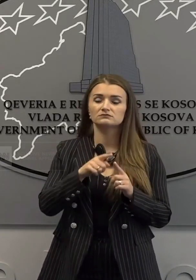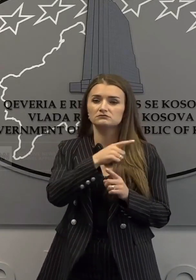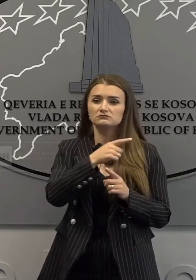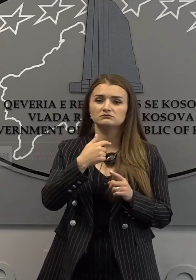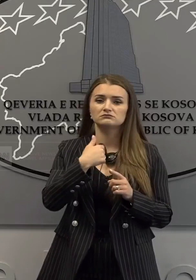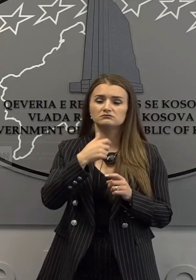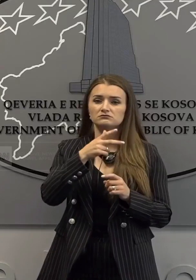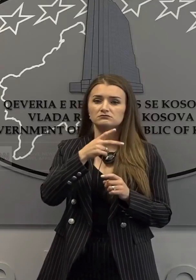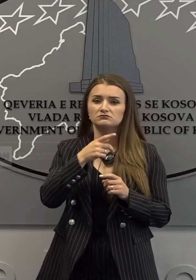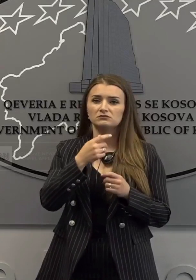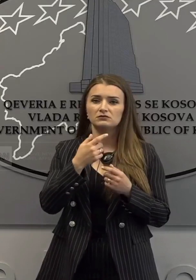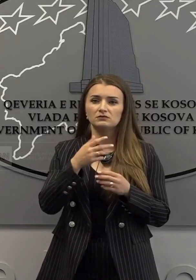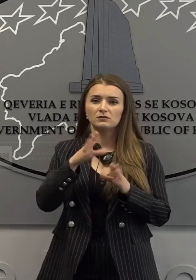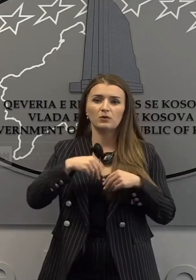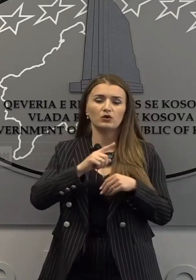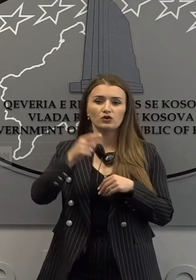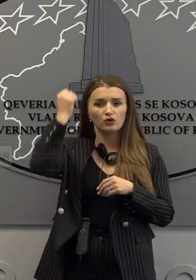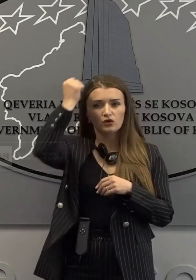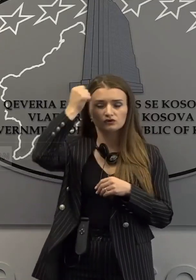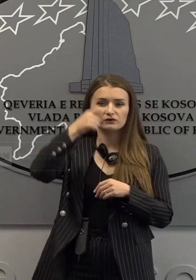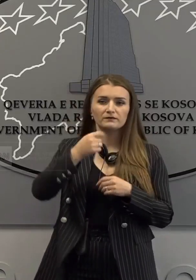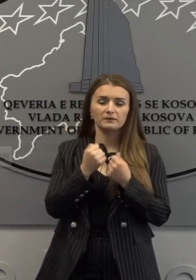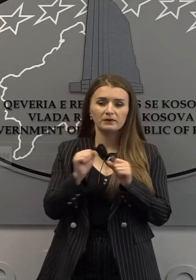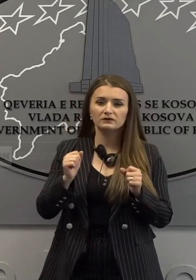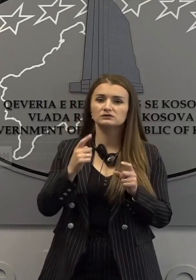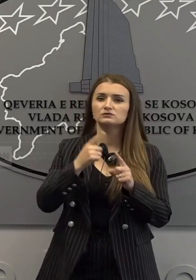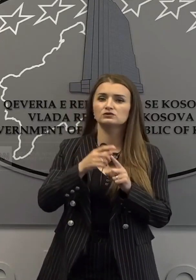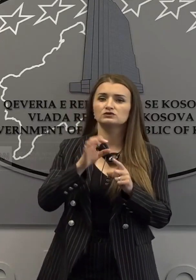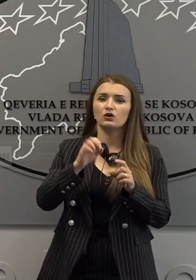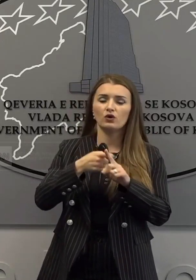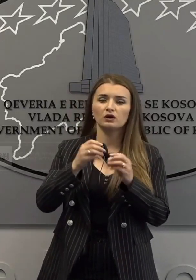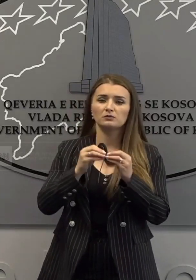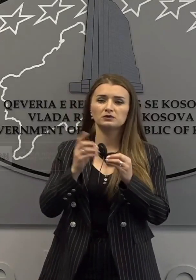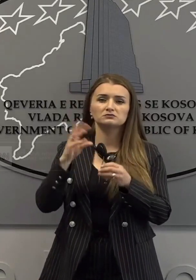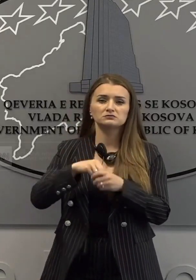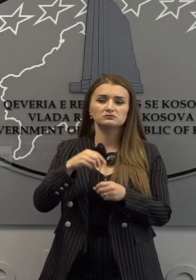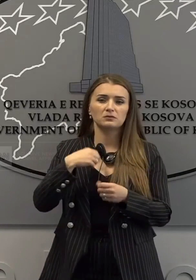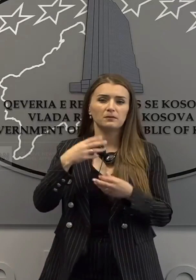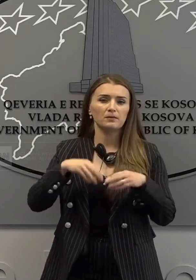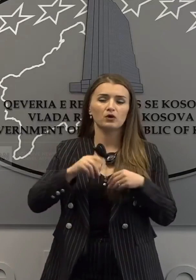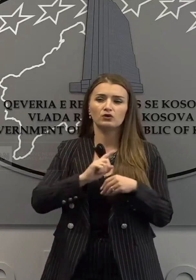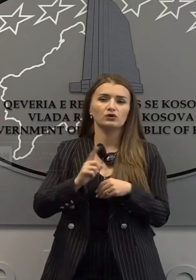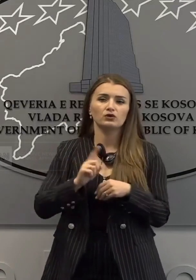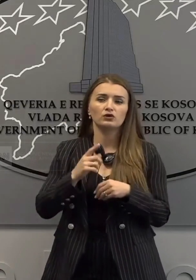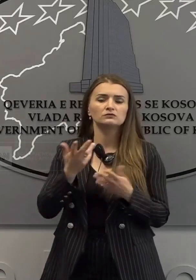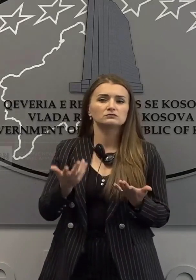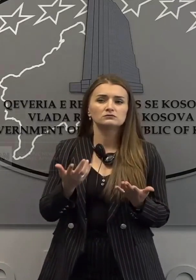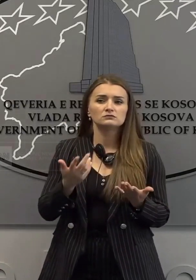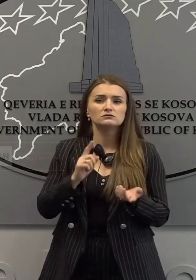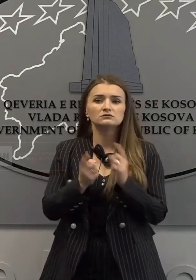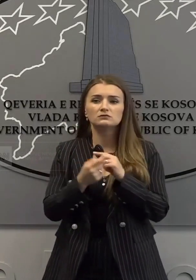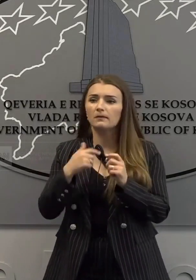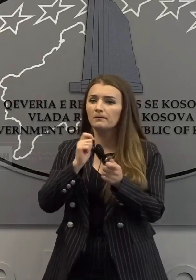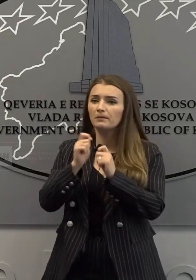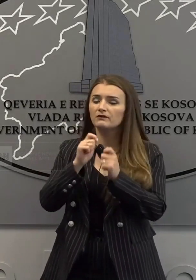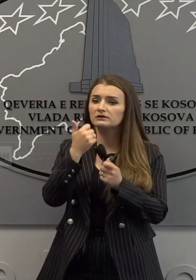kundërshtojnë pavarësinë e Kosovës, ulësën në OKB dhe integritetin territorial. Atë cilë është kuptimi i marrëveshjes për normalizim, ku